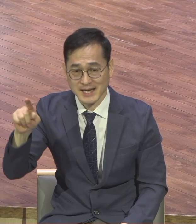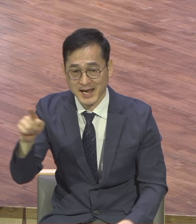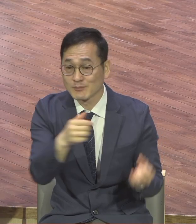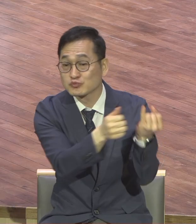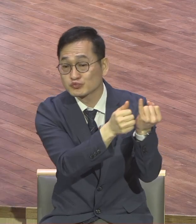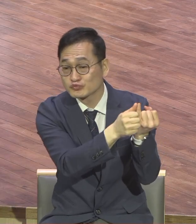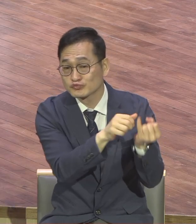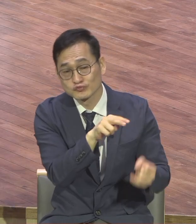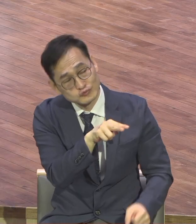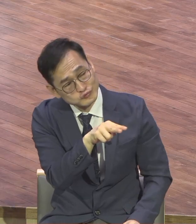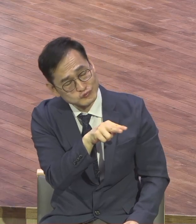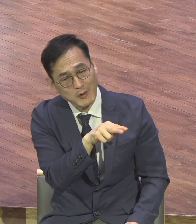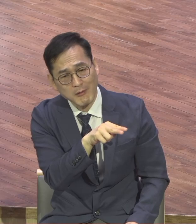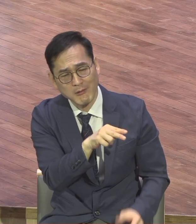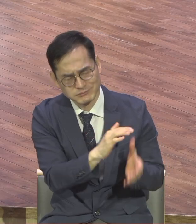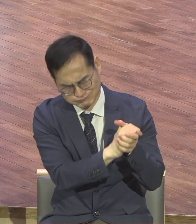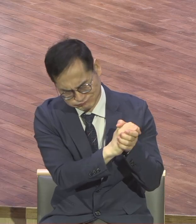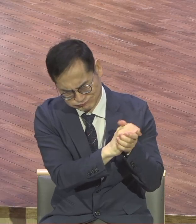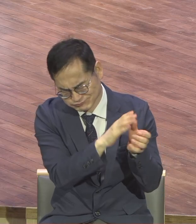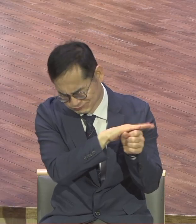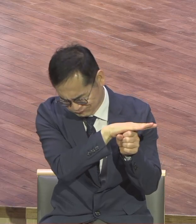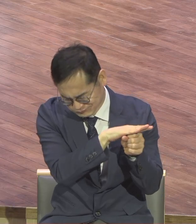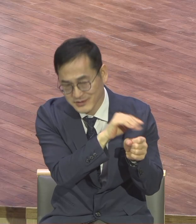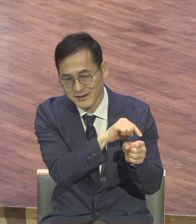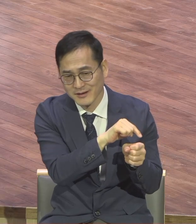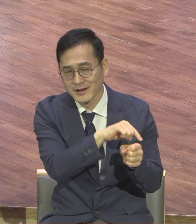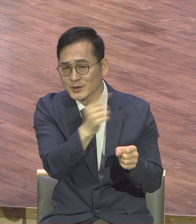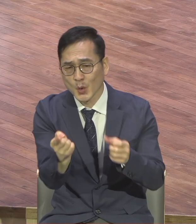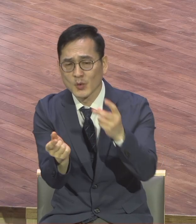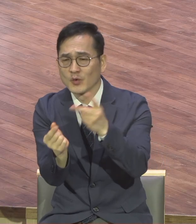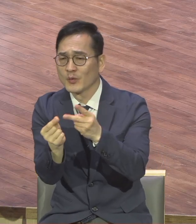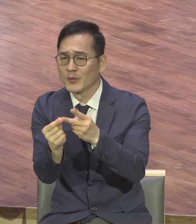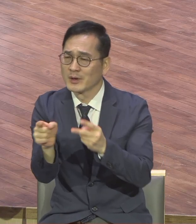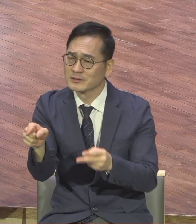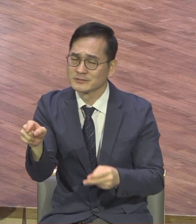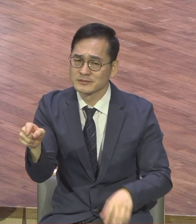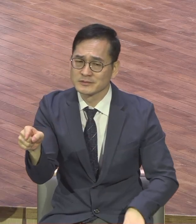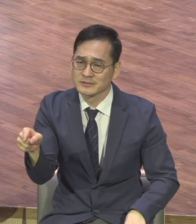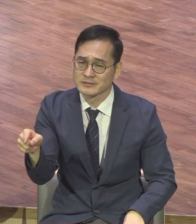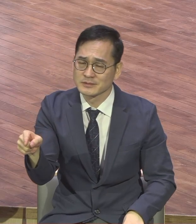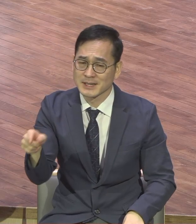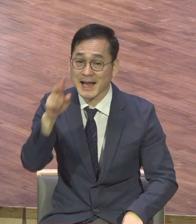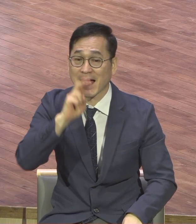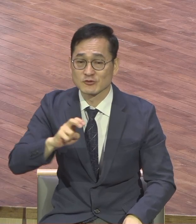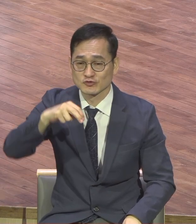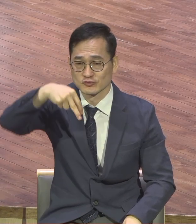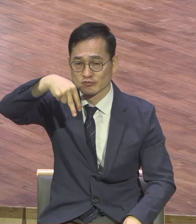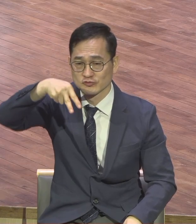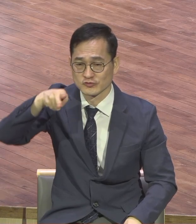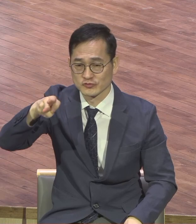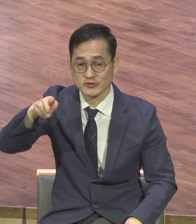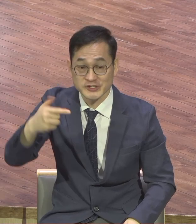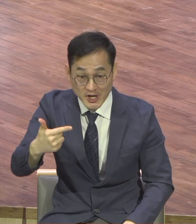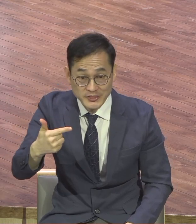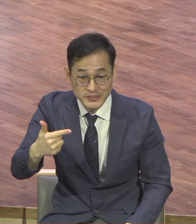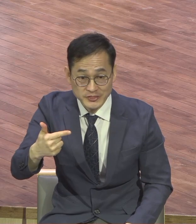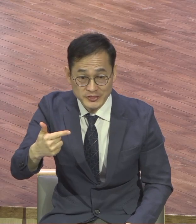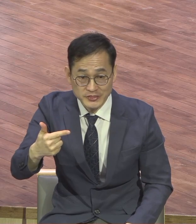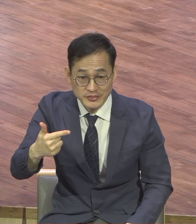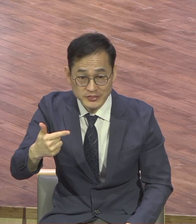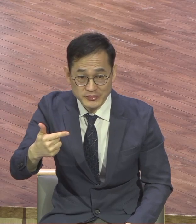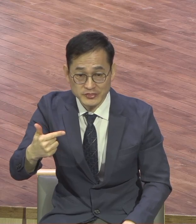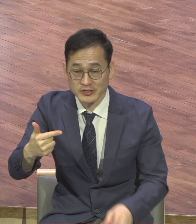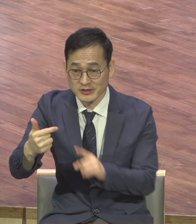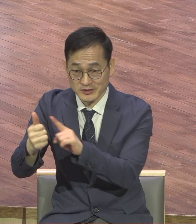가람은 서러운 이런 서러워할 연예인 중에 가수 썬이라는 가수와